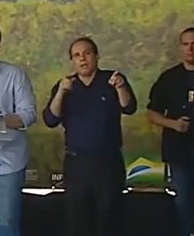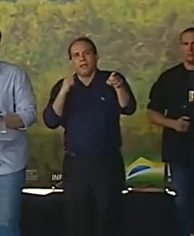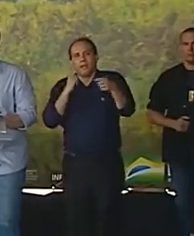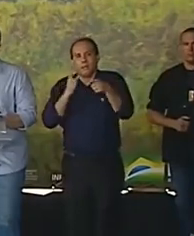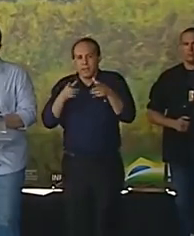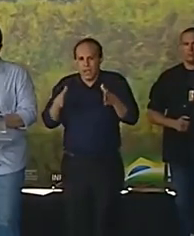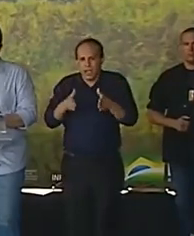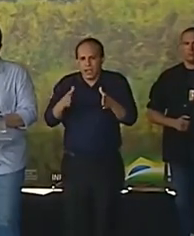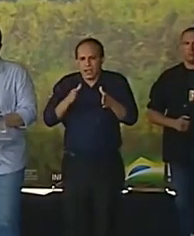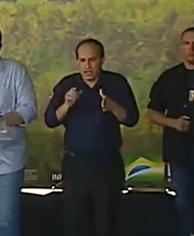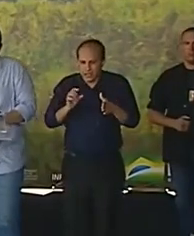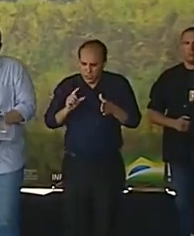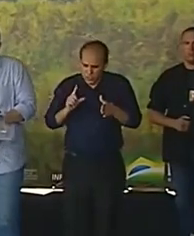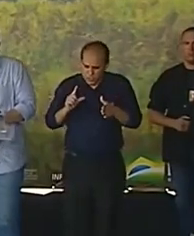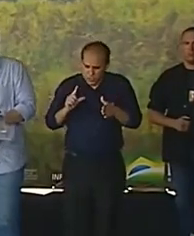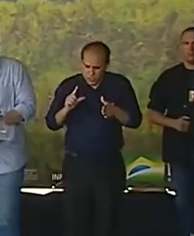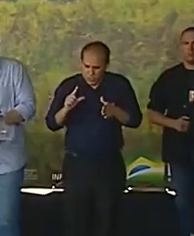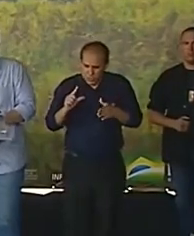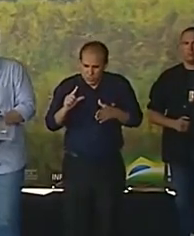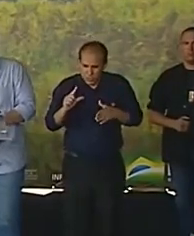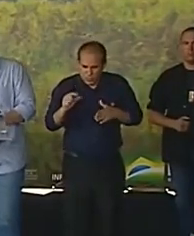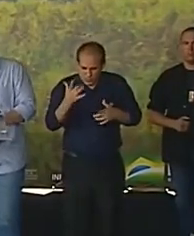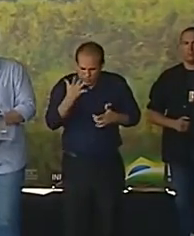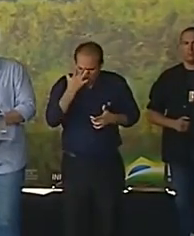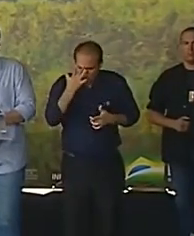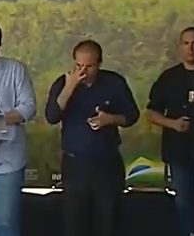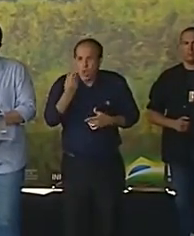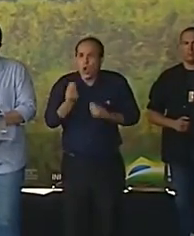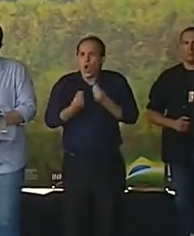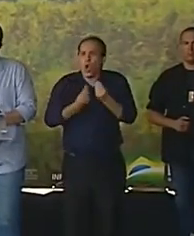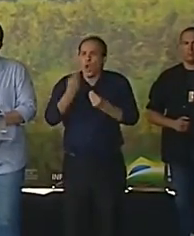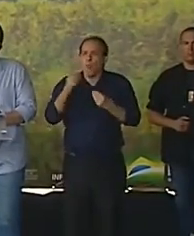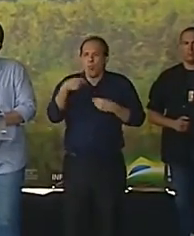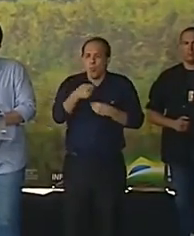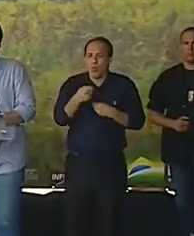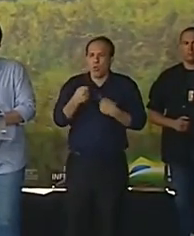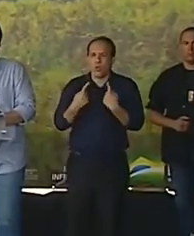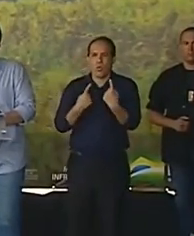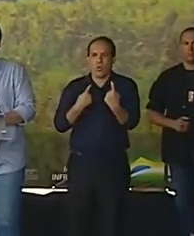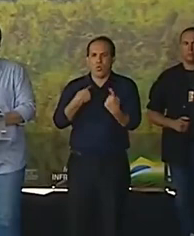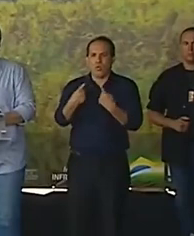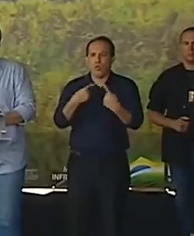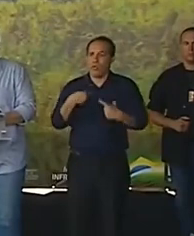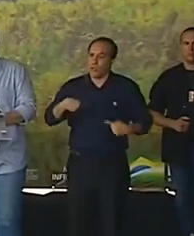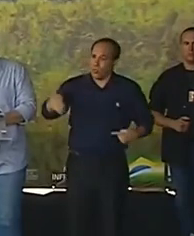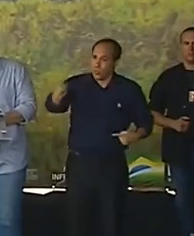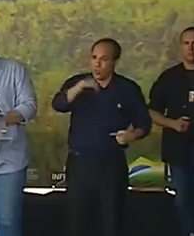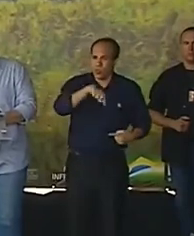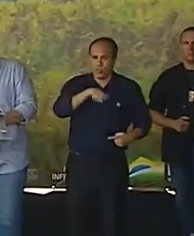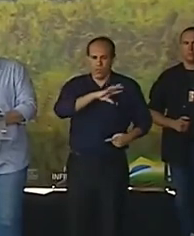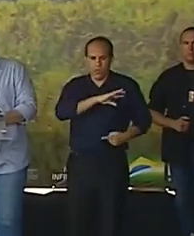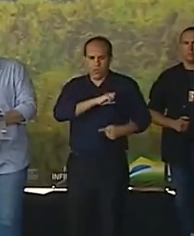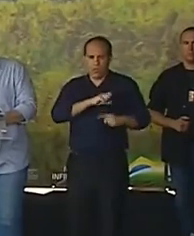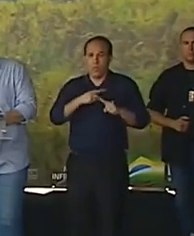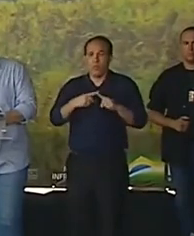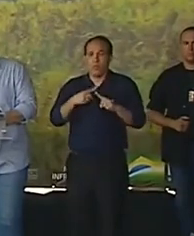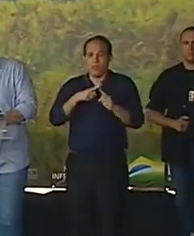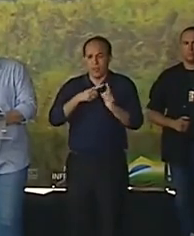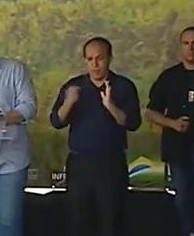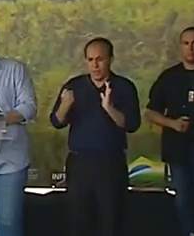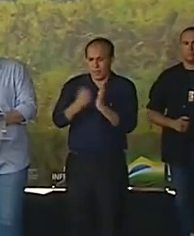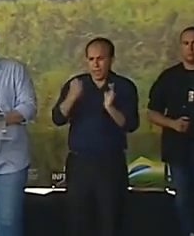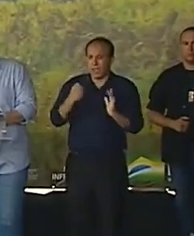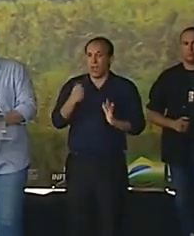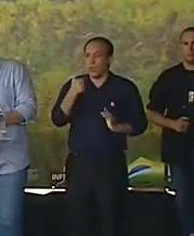rodovia. E não tem como não dizer, é a rodovia que a gente ama, né? Porque marca a nossa vida. É o